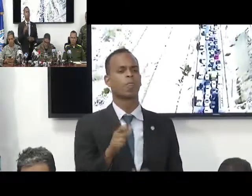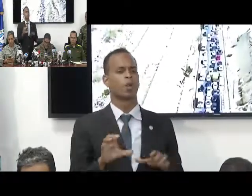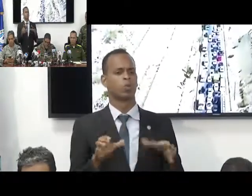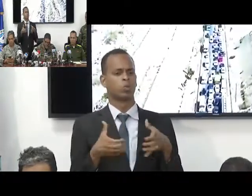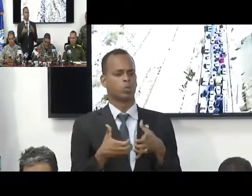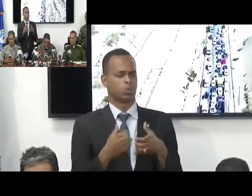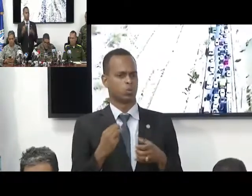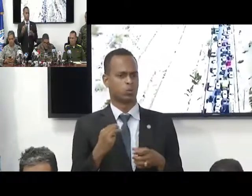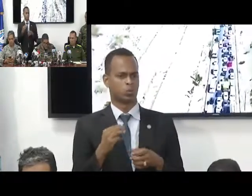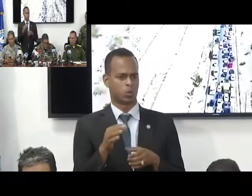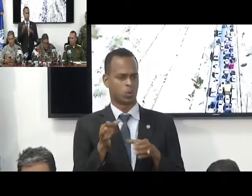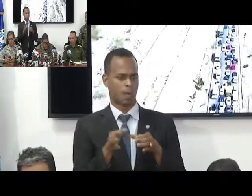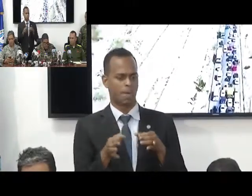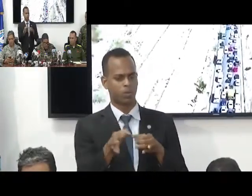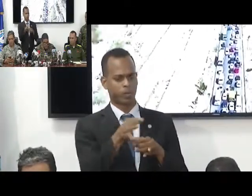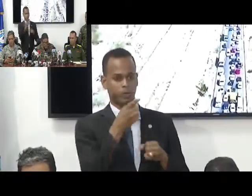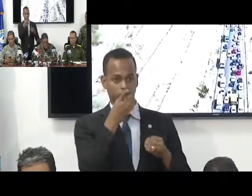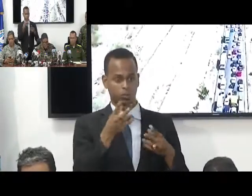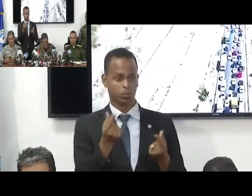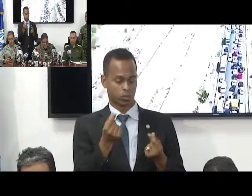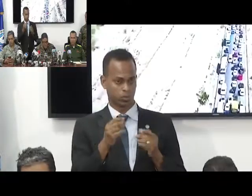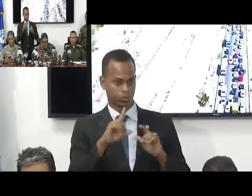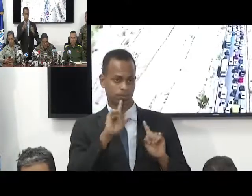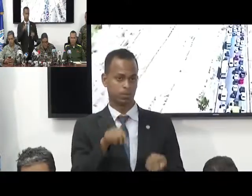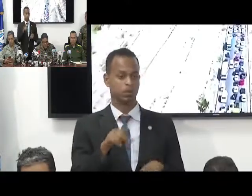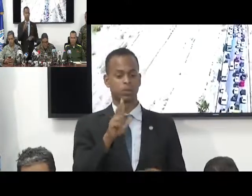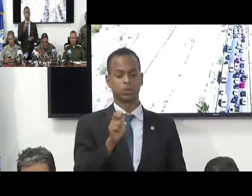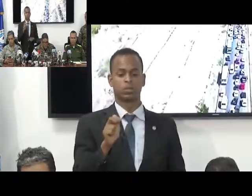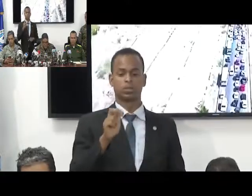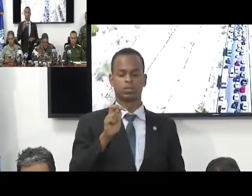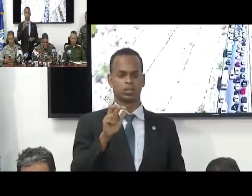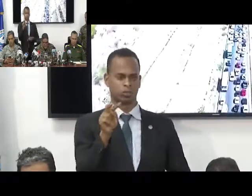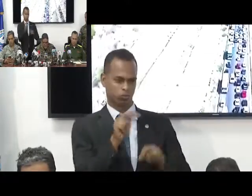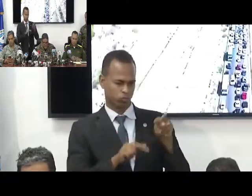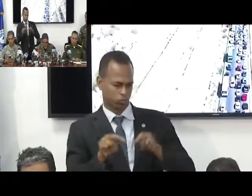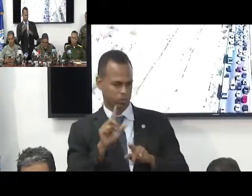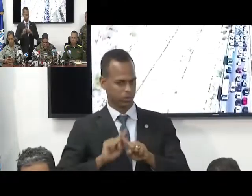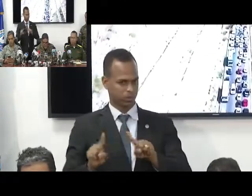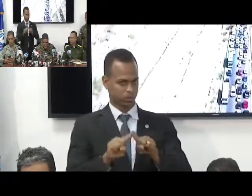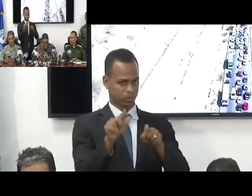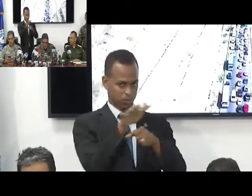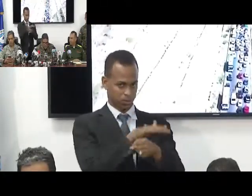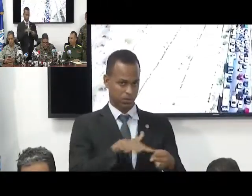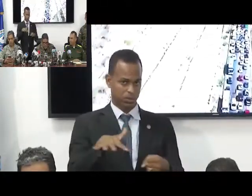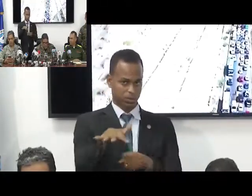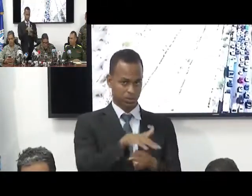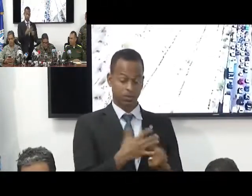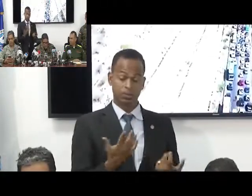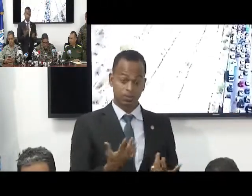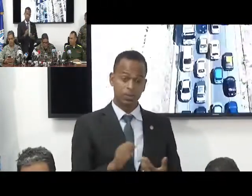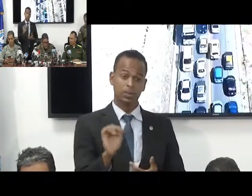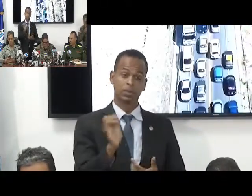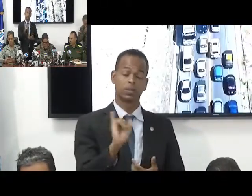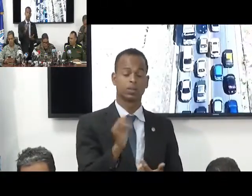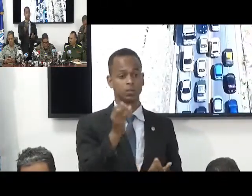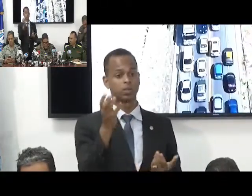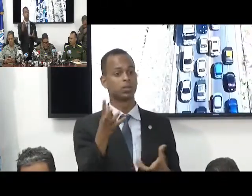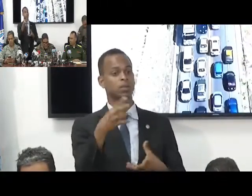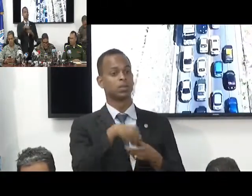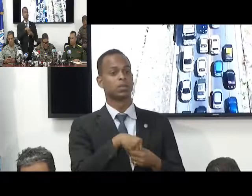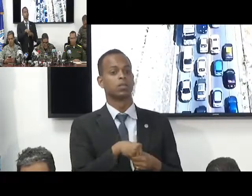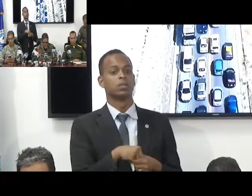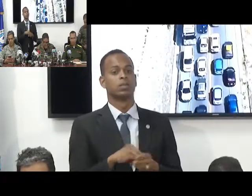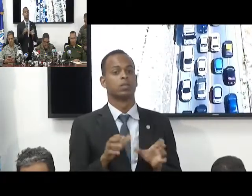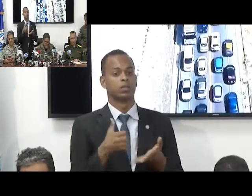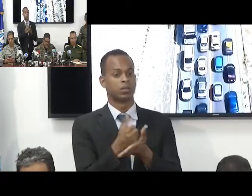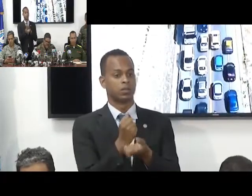de Seguridad Ciudadana, ordenó la activación de 300 inspectores en las diferentes regiones de nuestro territorio. Asimismo, incorporó la Brigada